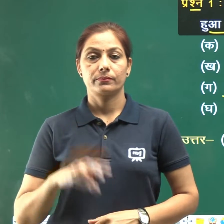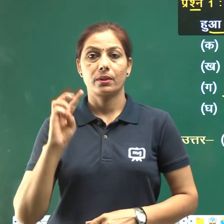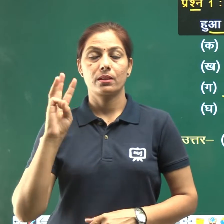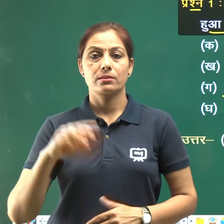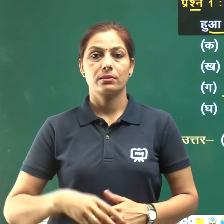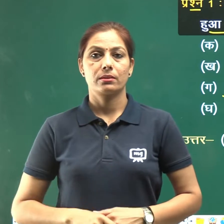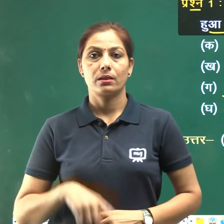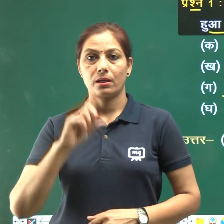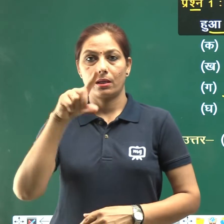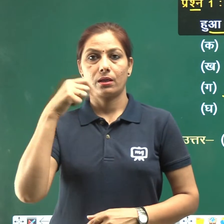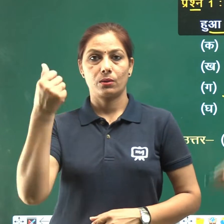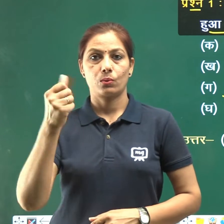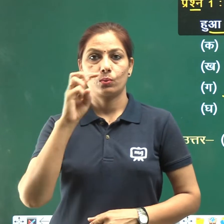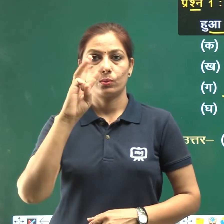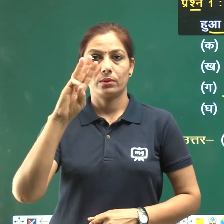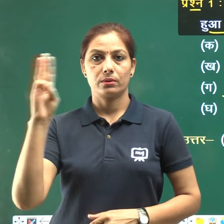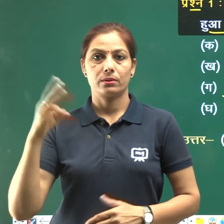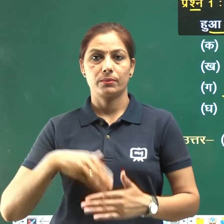तीसरा सन 1933 में,